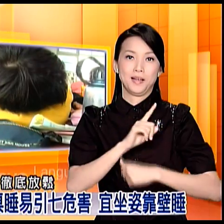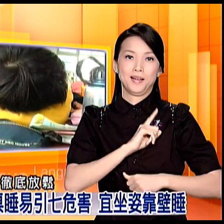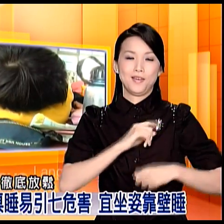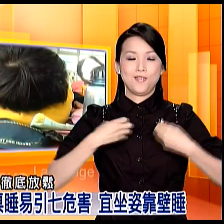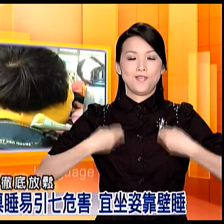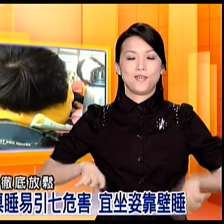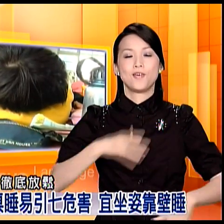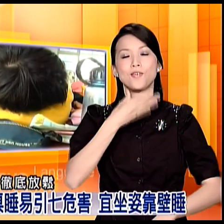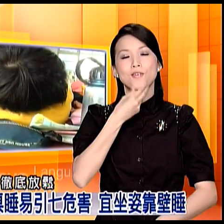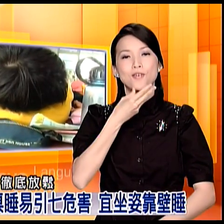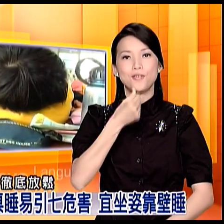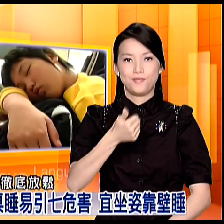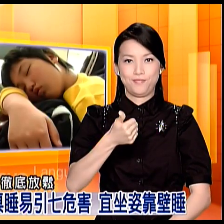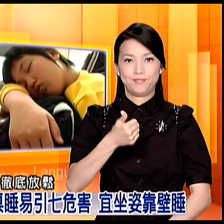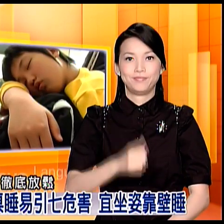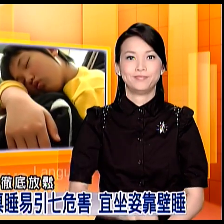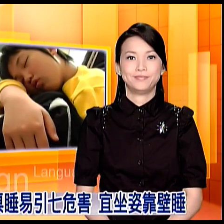够彻底放松。